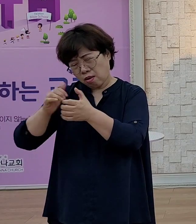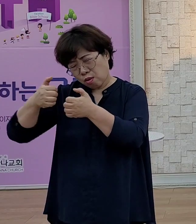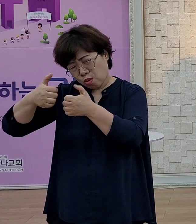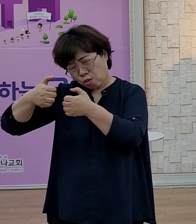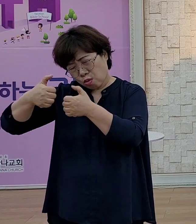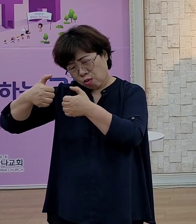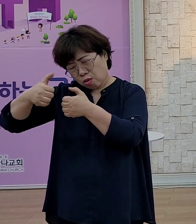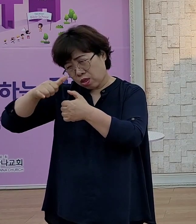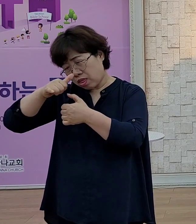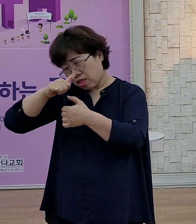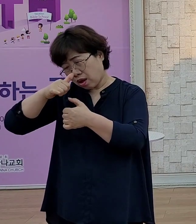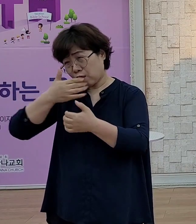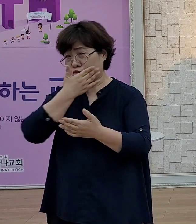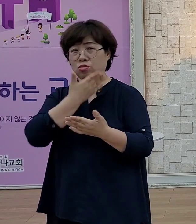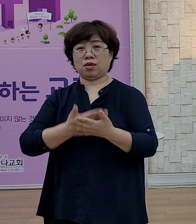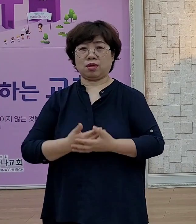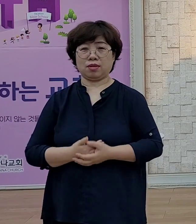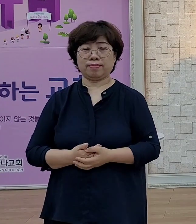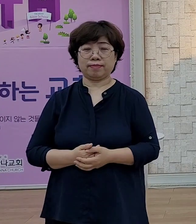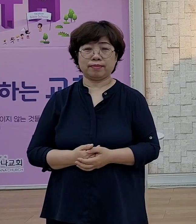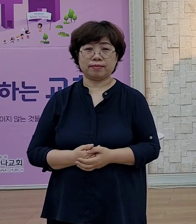상의하느냐.